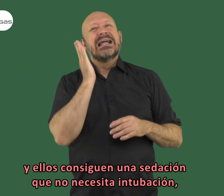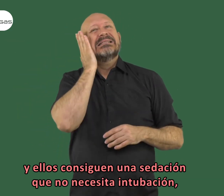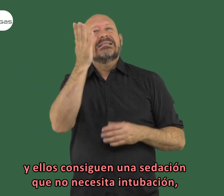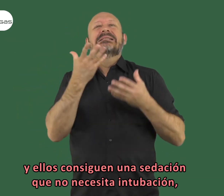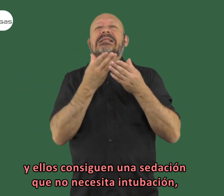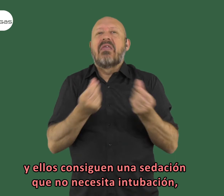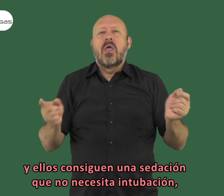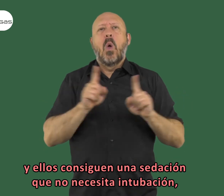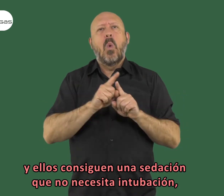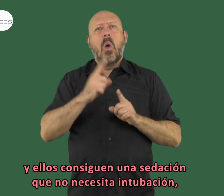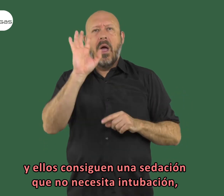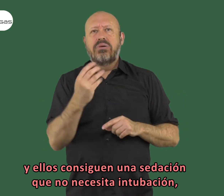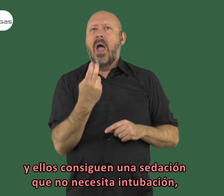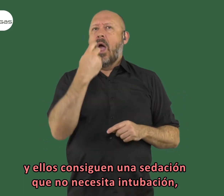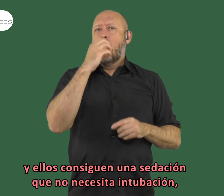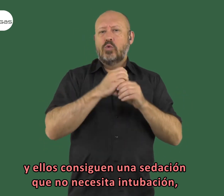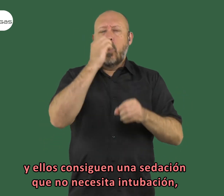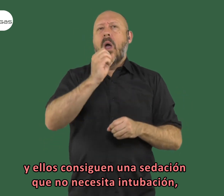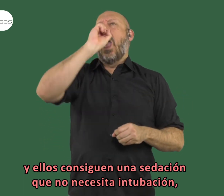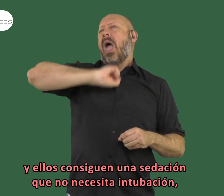consiguen una sedación que no